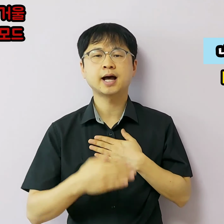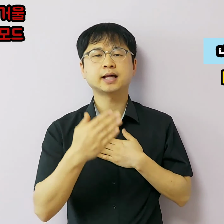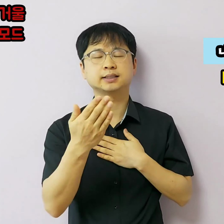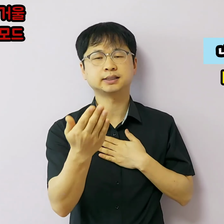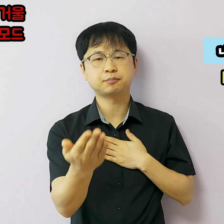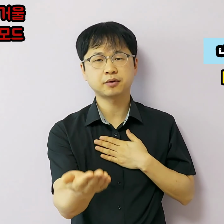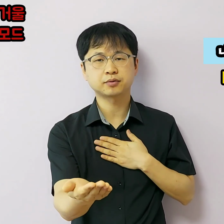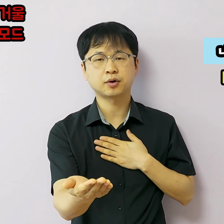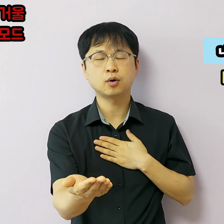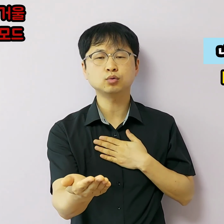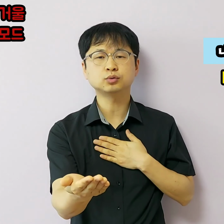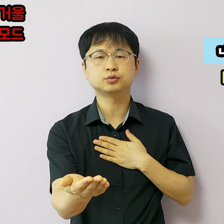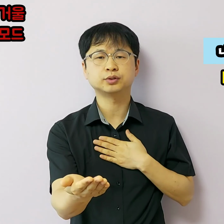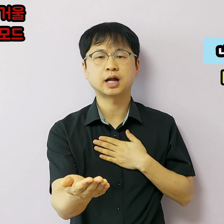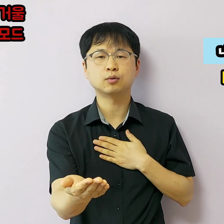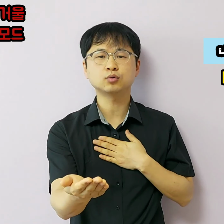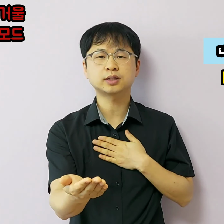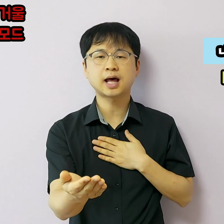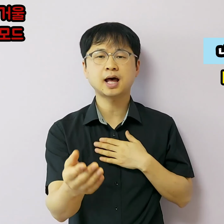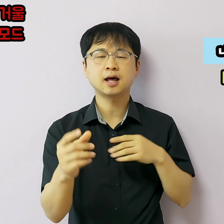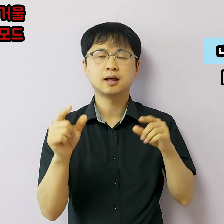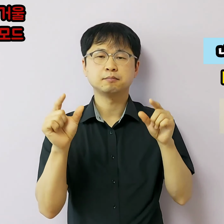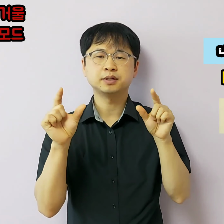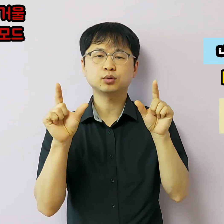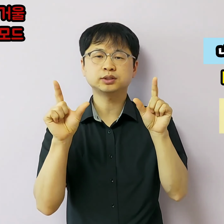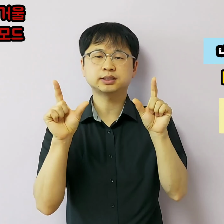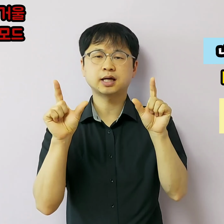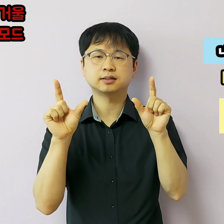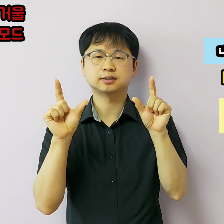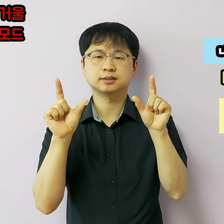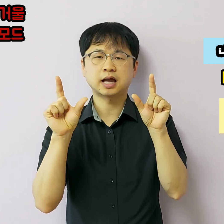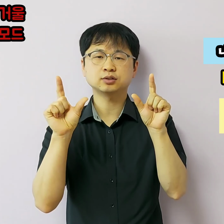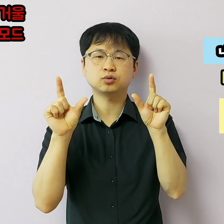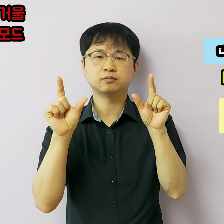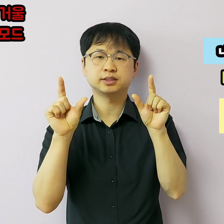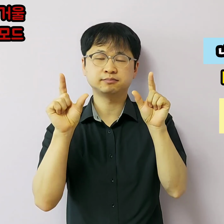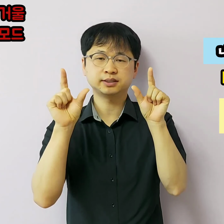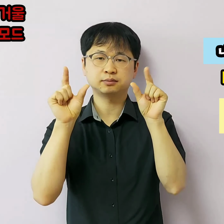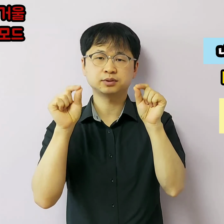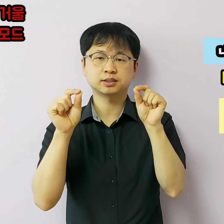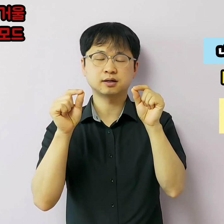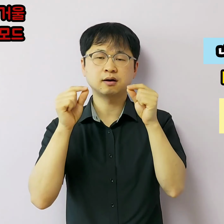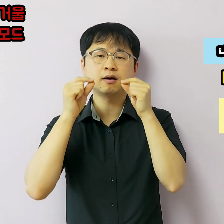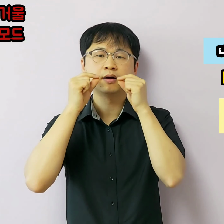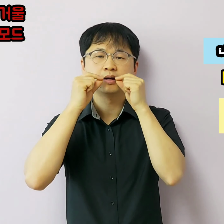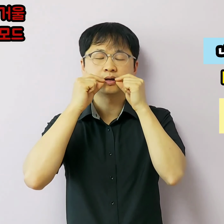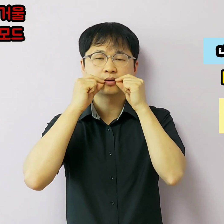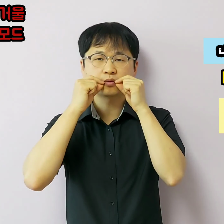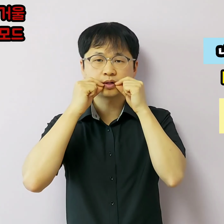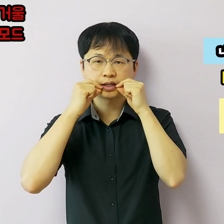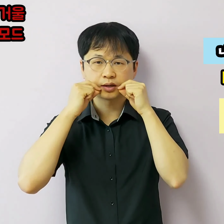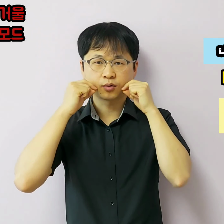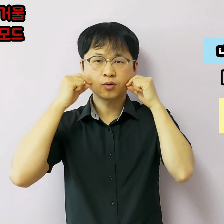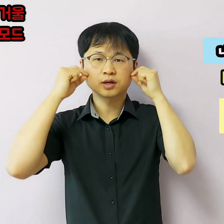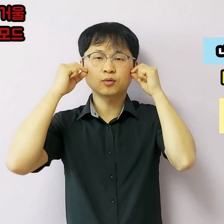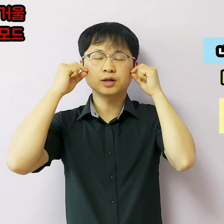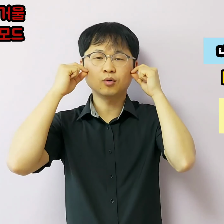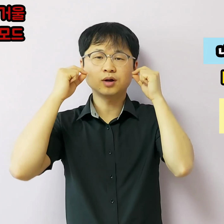내가 당신 배웠고요. 웃음 주리라. 웃다, 미소 짓다 하는 것은 양손 엄지검지를 붙여서 입꼬리에 대고 입꼬리가